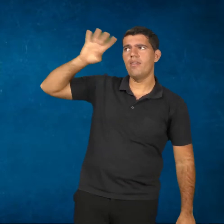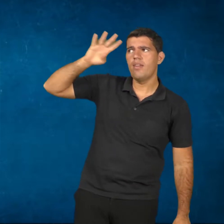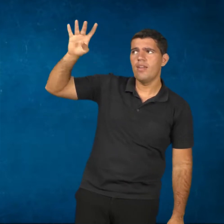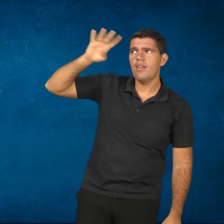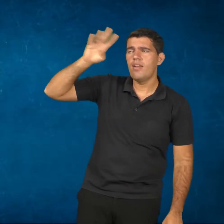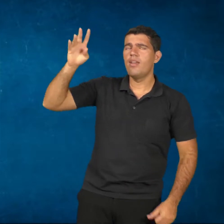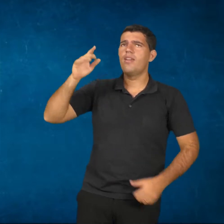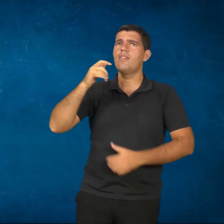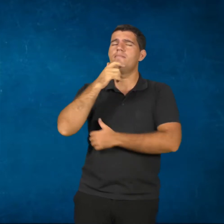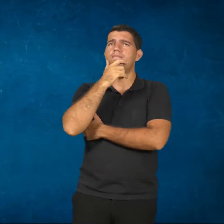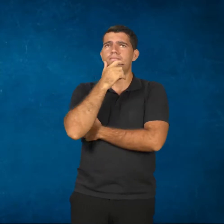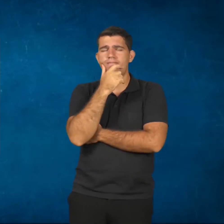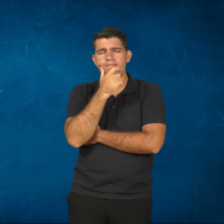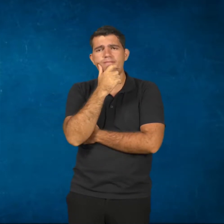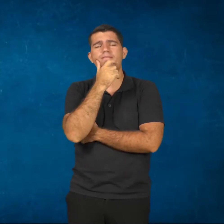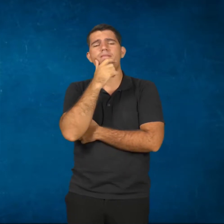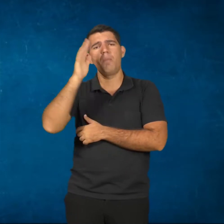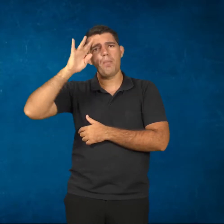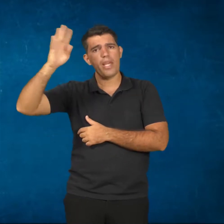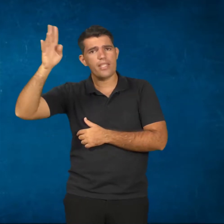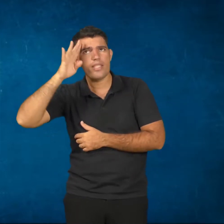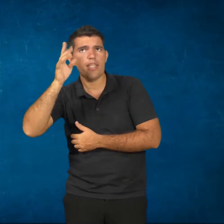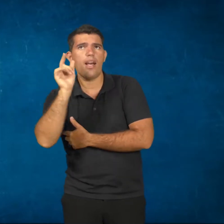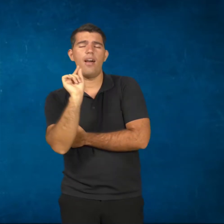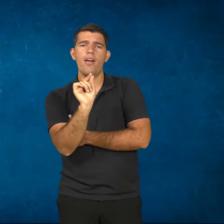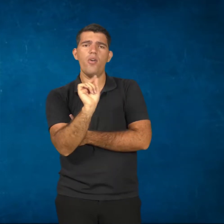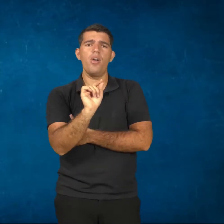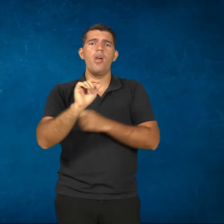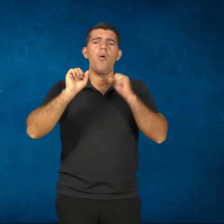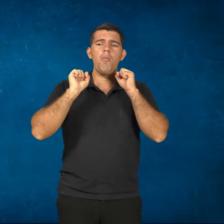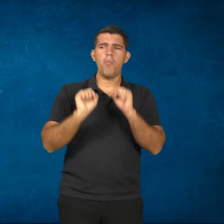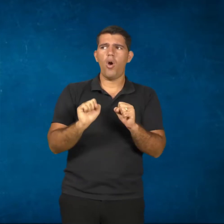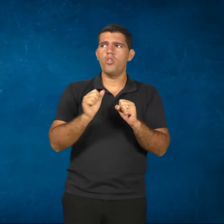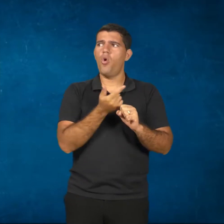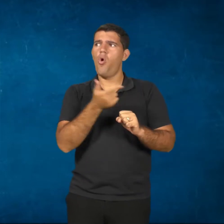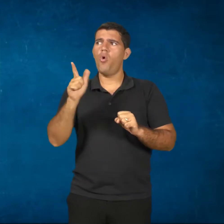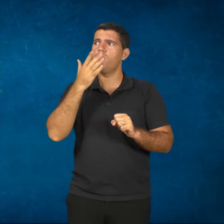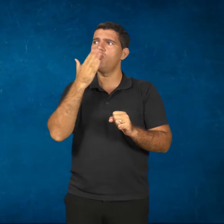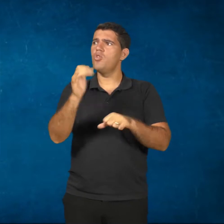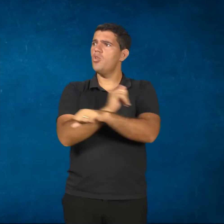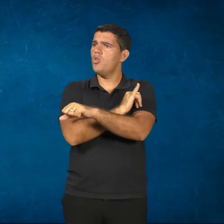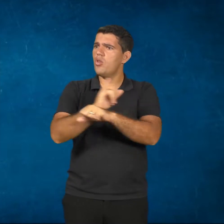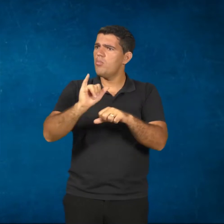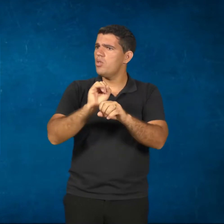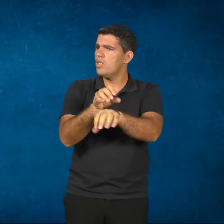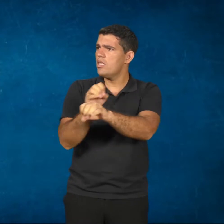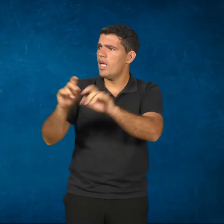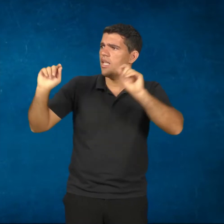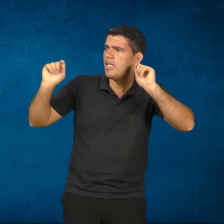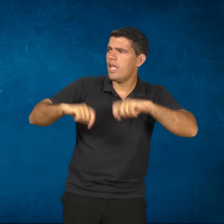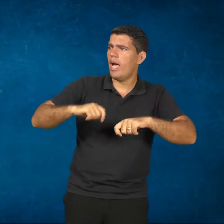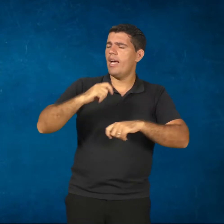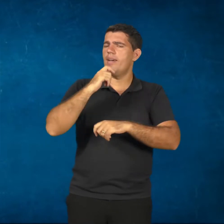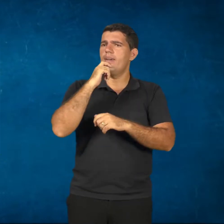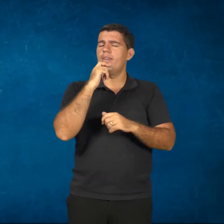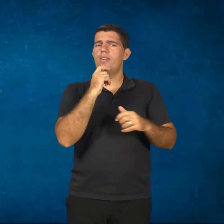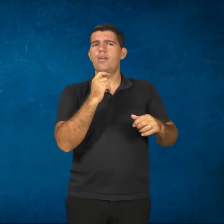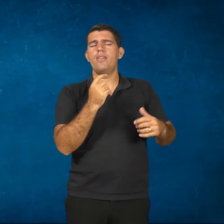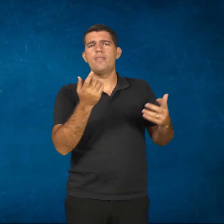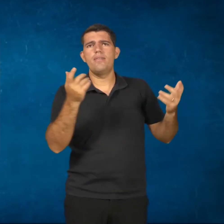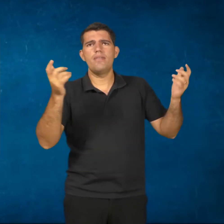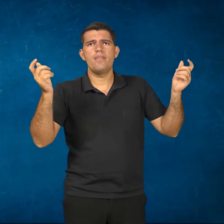para pensar que pode existir outra maneira, outra coisa. Então, isso